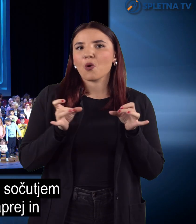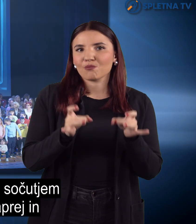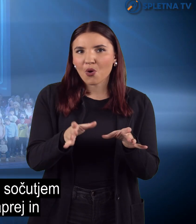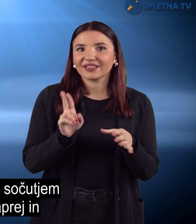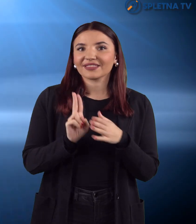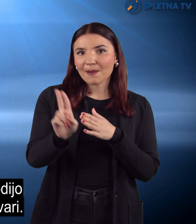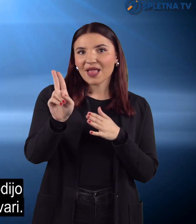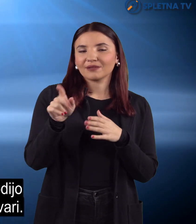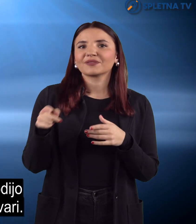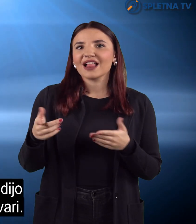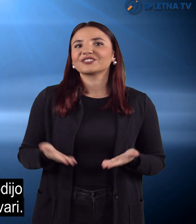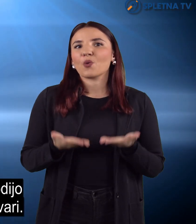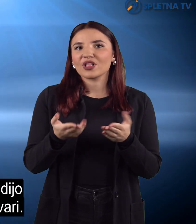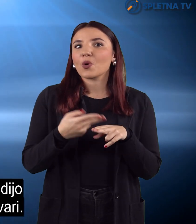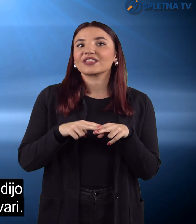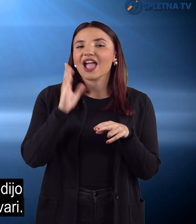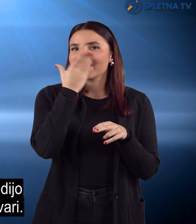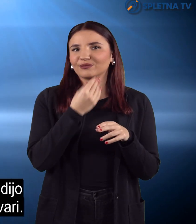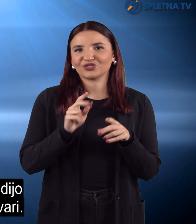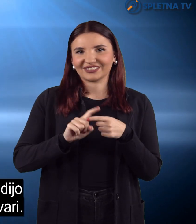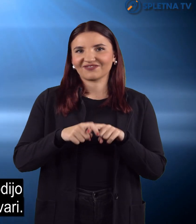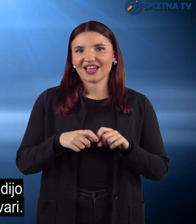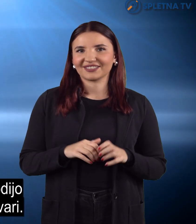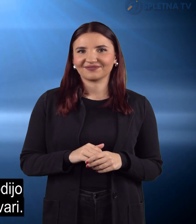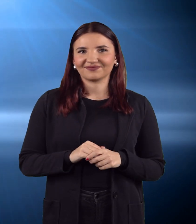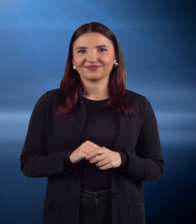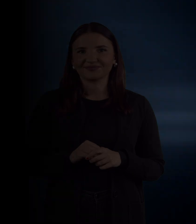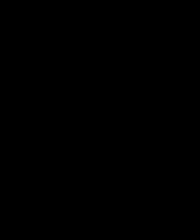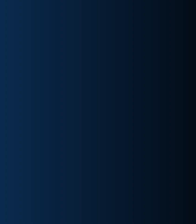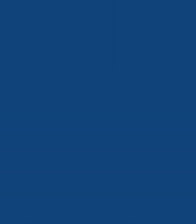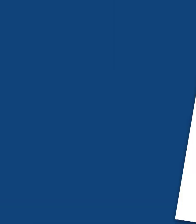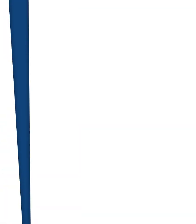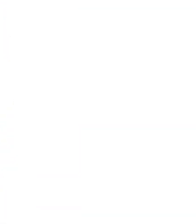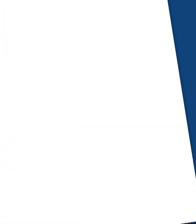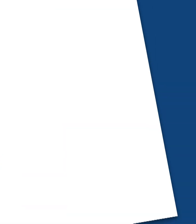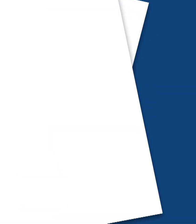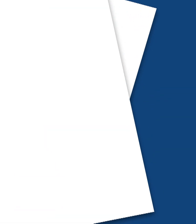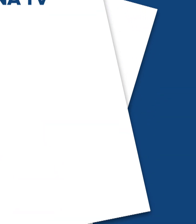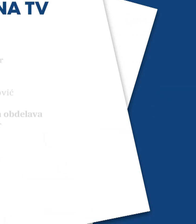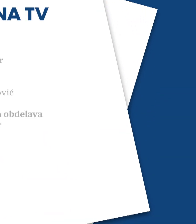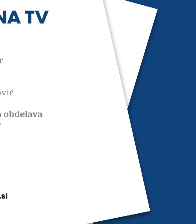se rodijo najlepše stvari.